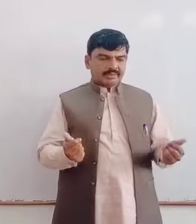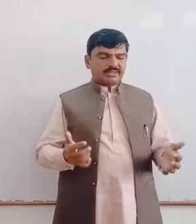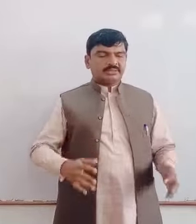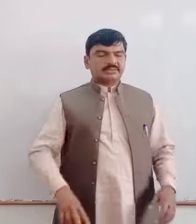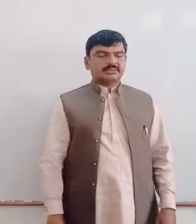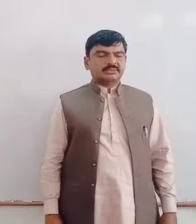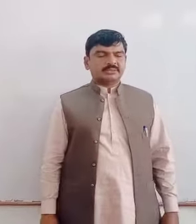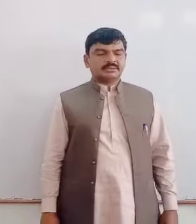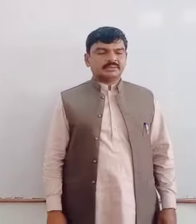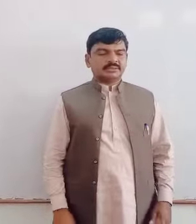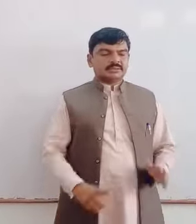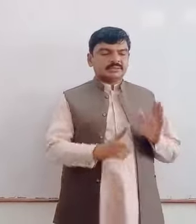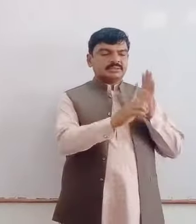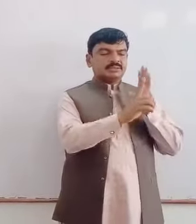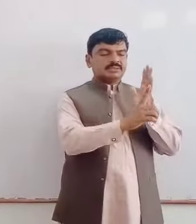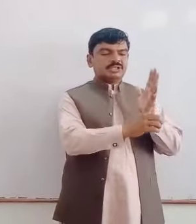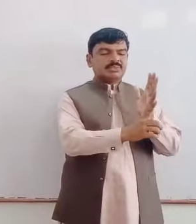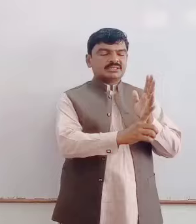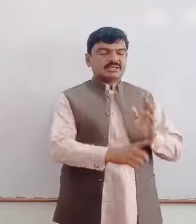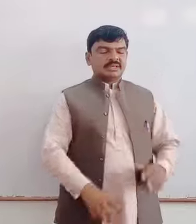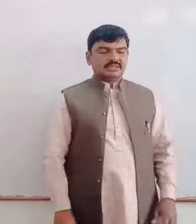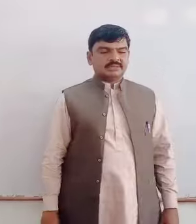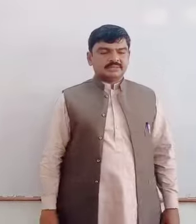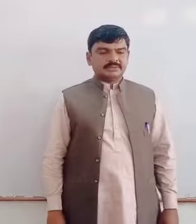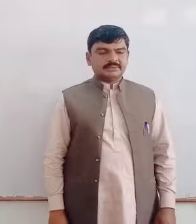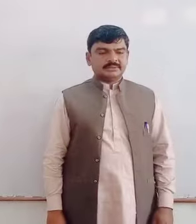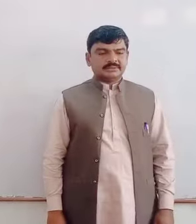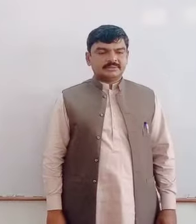क़यामत, सिपा सलार, सिपा सालार, ईद उल फितर,